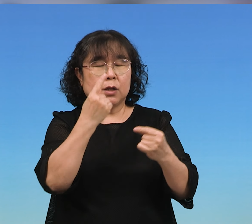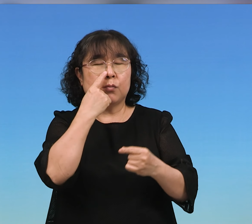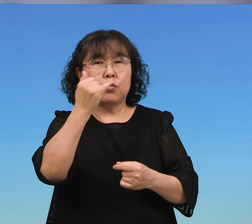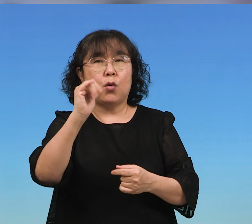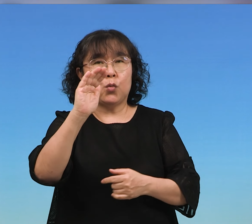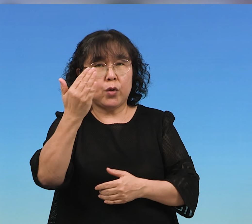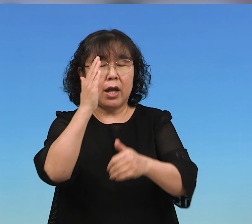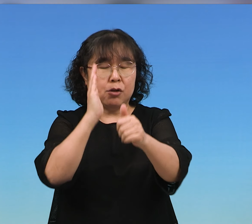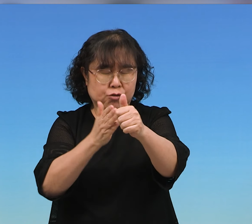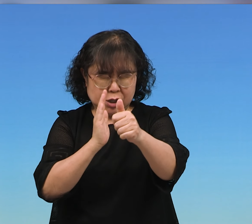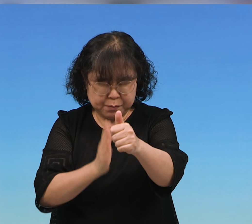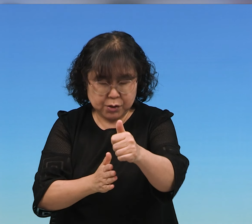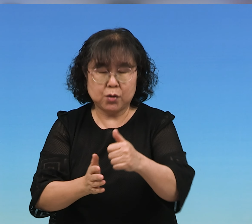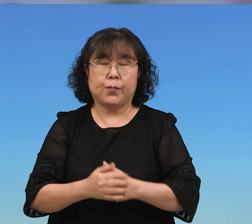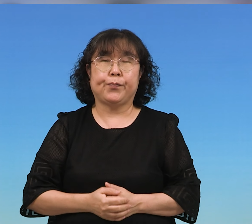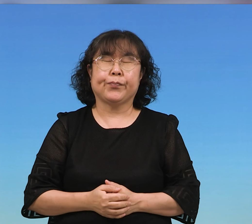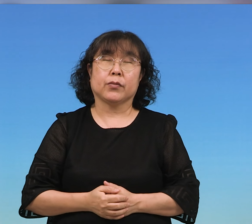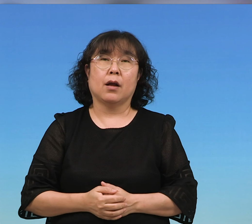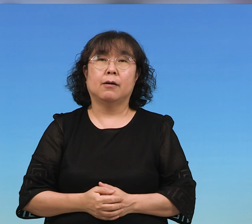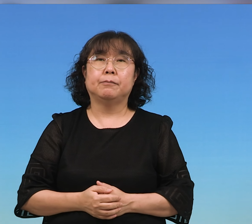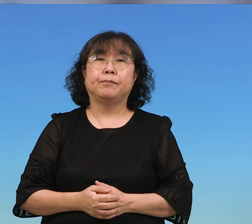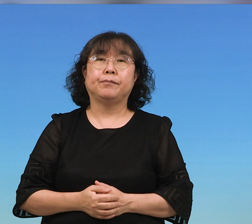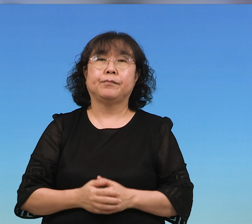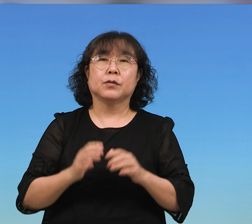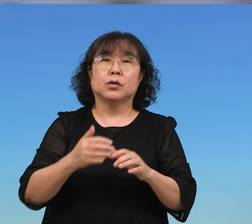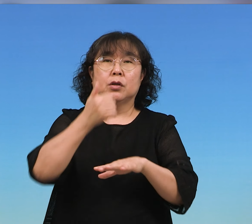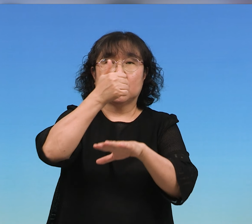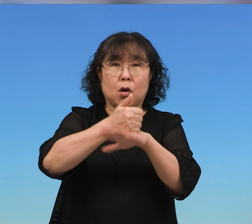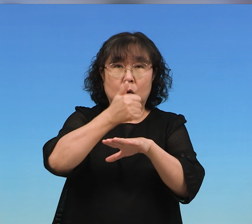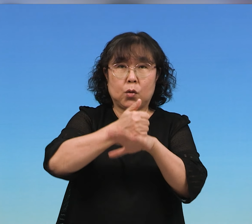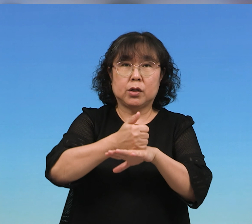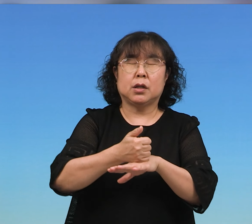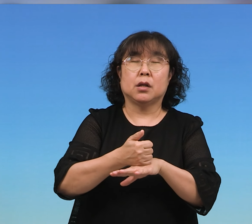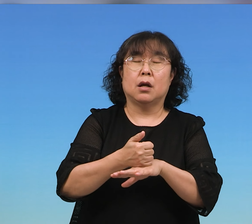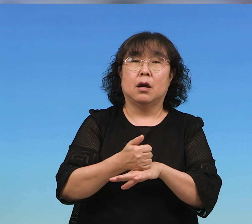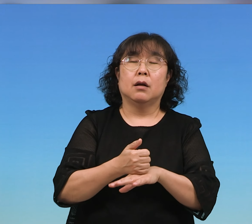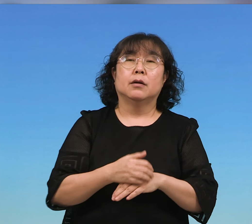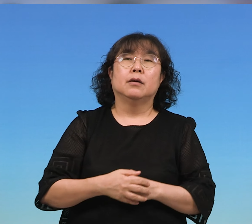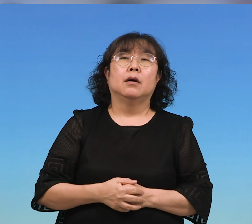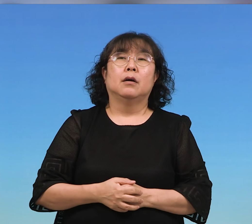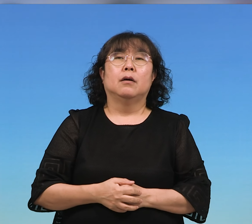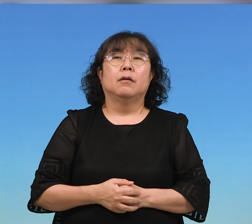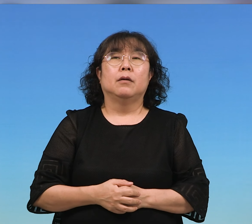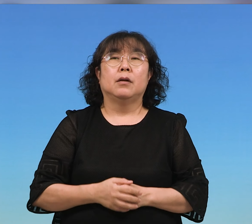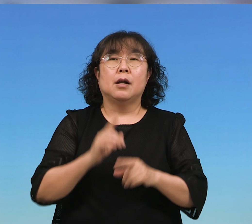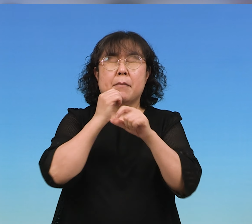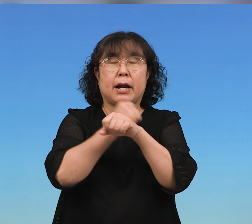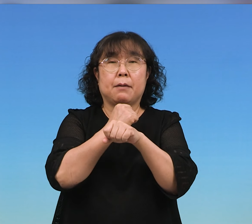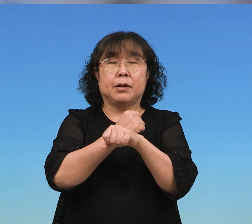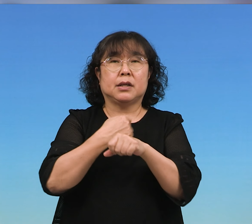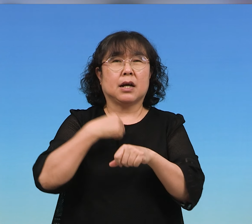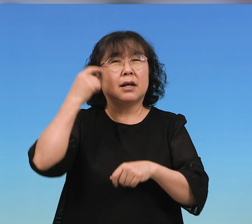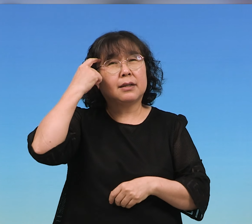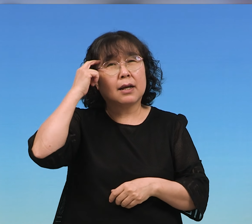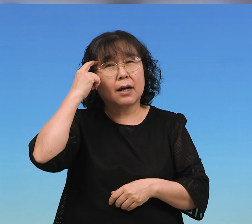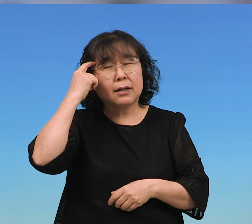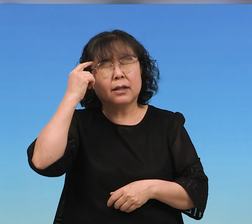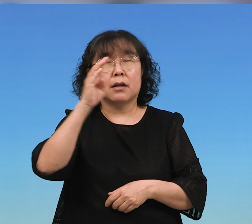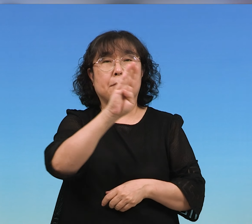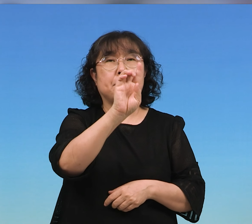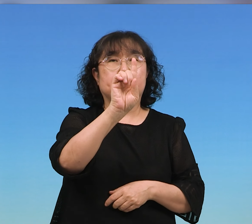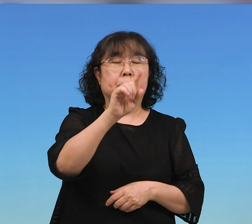되시기를 바랍니다. 이런 목회자가 되기를 저는 원합니다. 오늘 결론을 저는 말씀을 마무리 지으면서